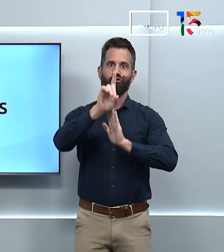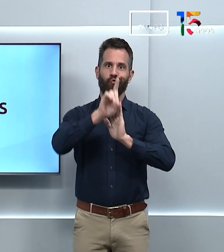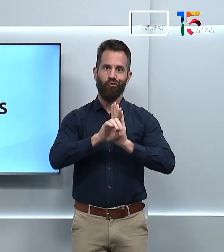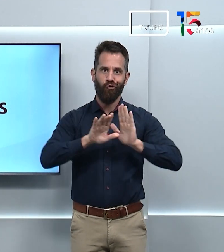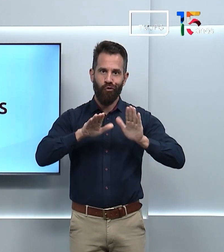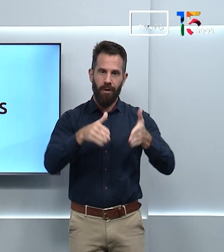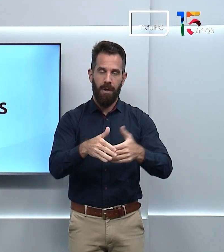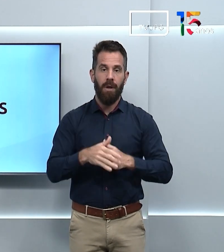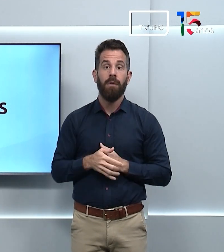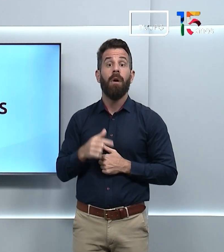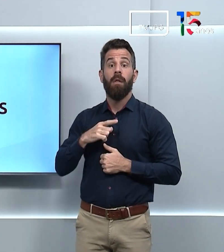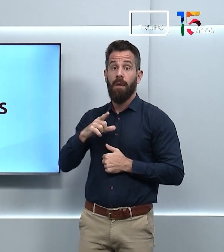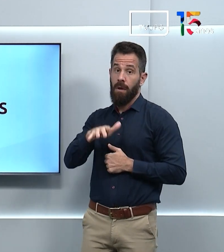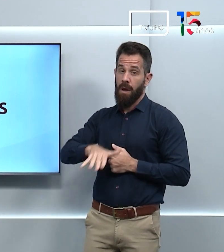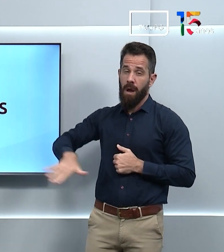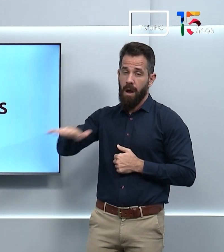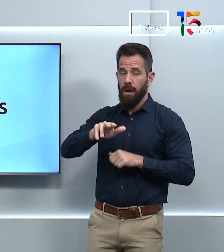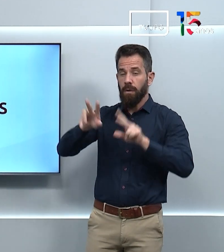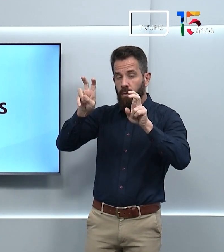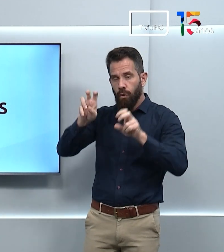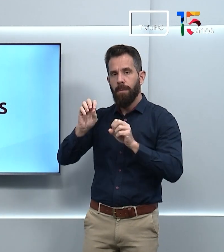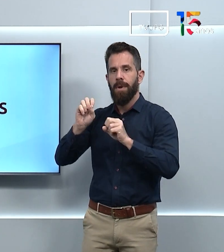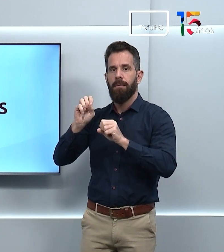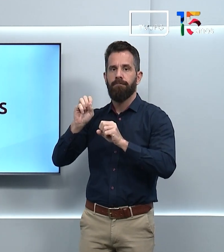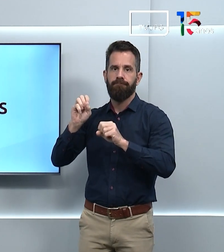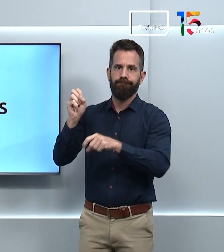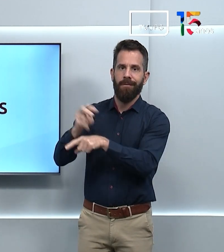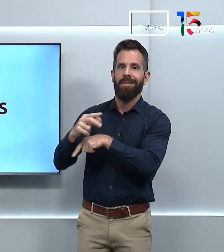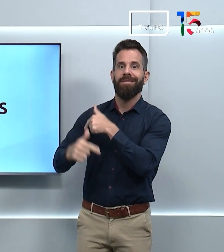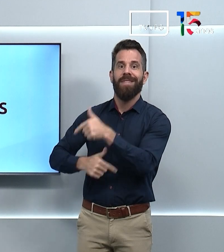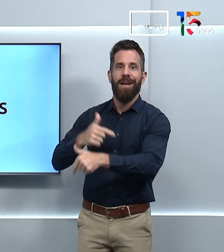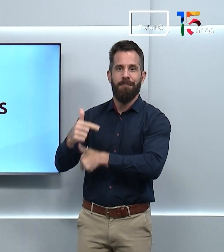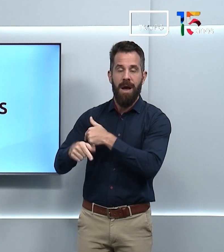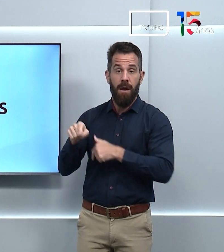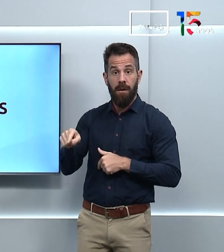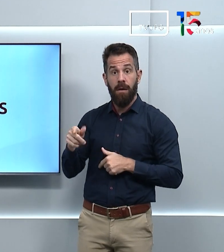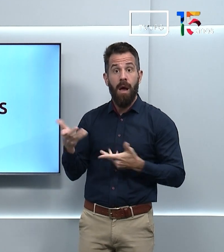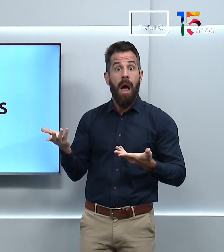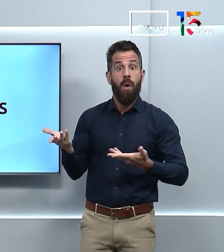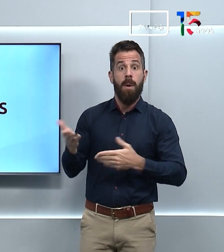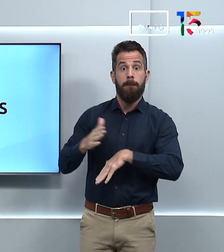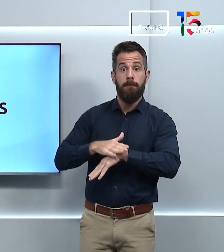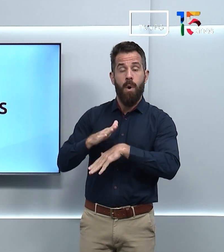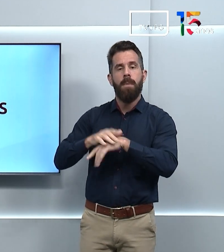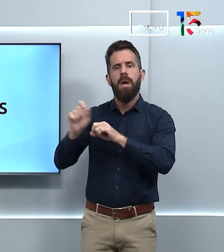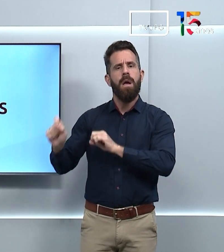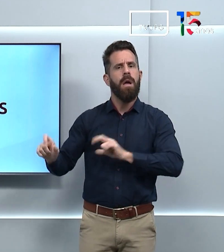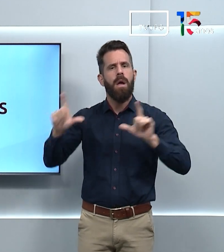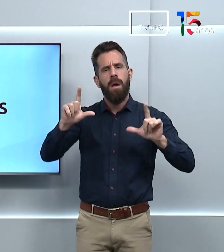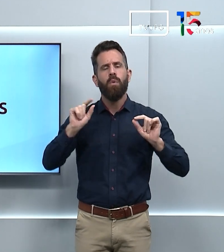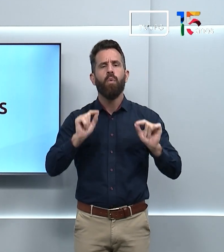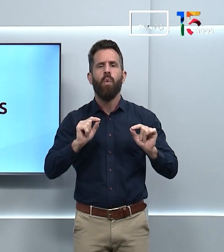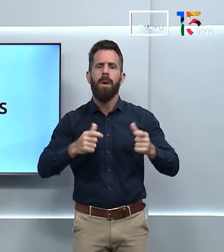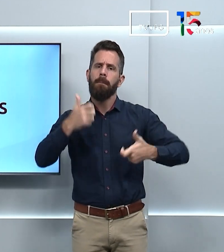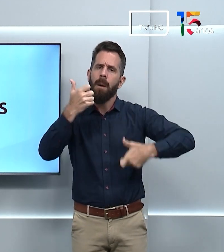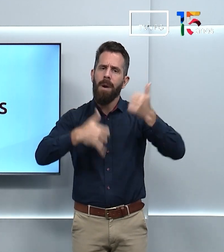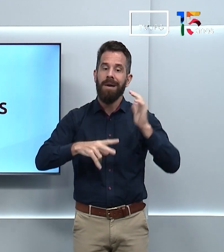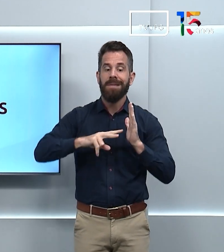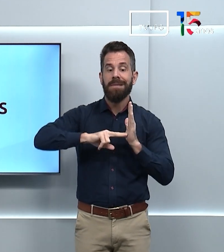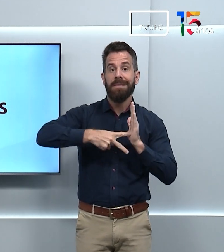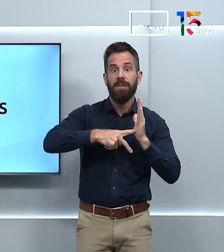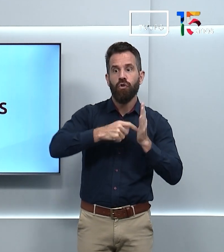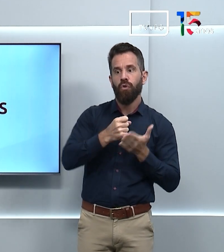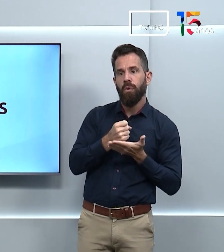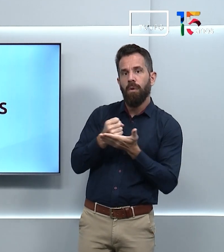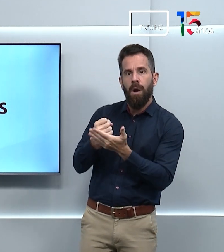dedicado ao universo do trabalho. Nesse episódio, nós vamos falar sobre o papel dos sindicatos na defesa